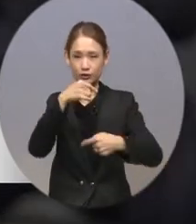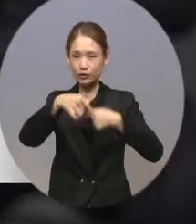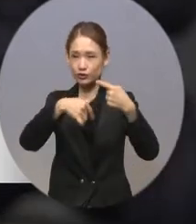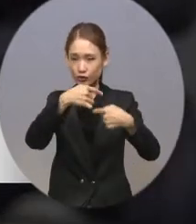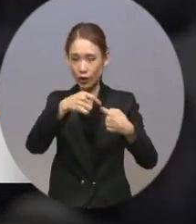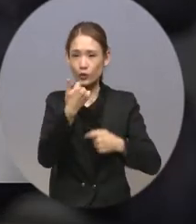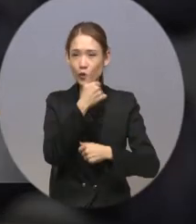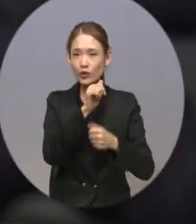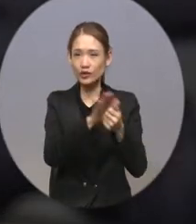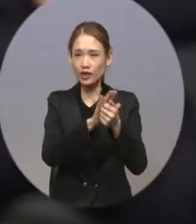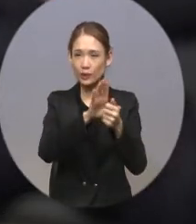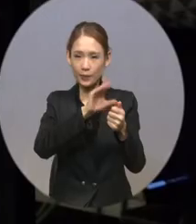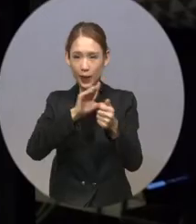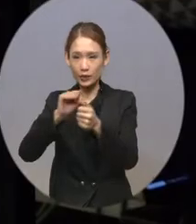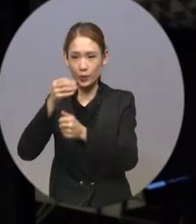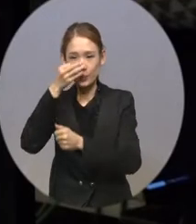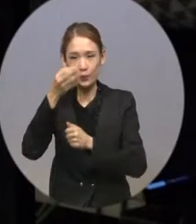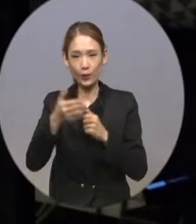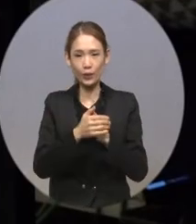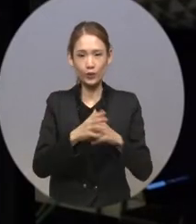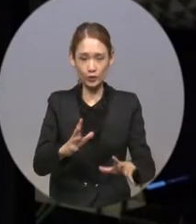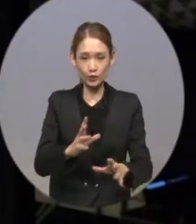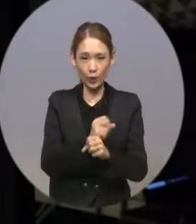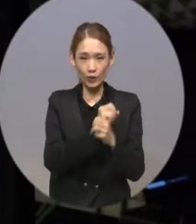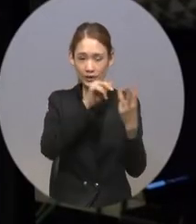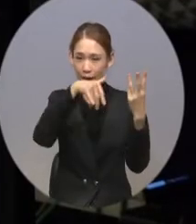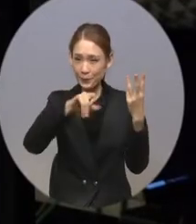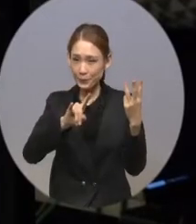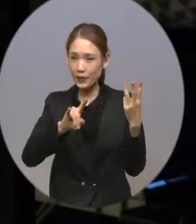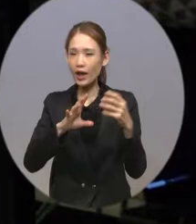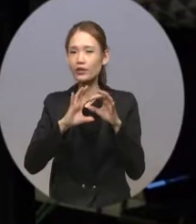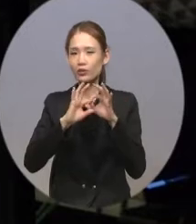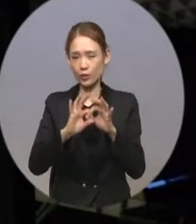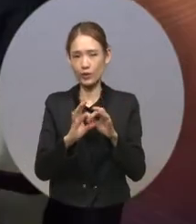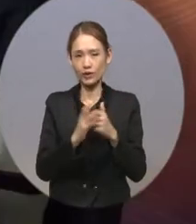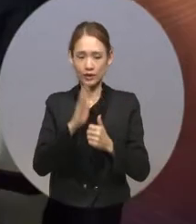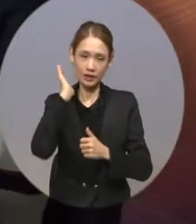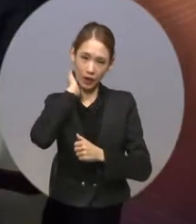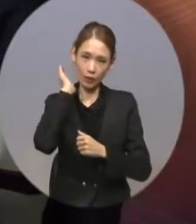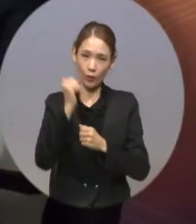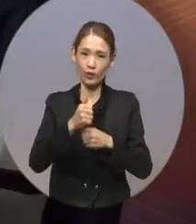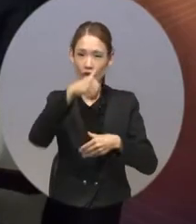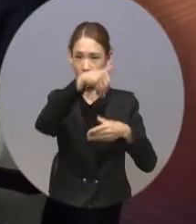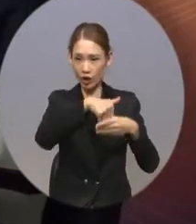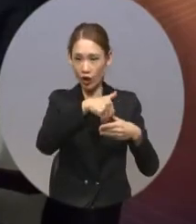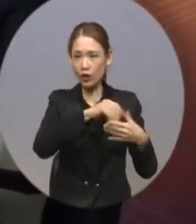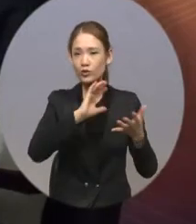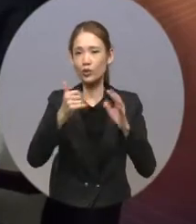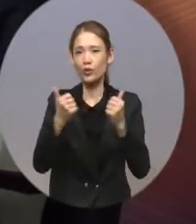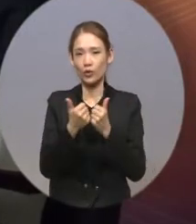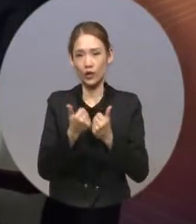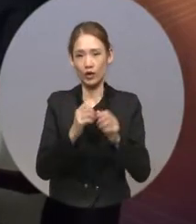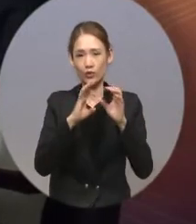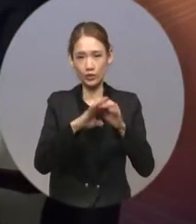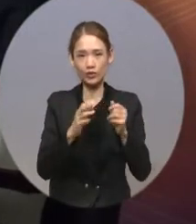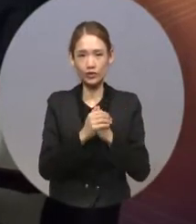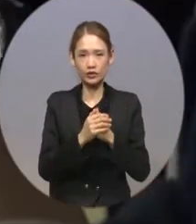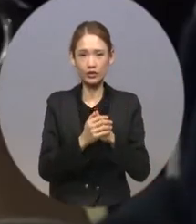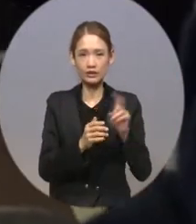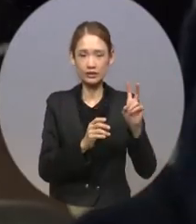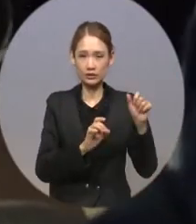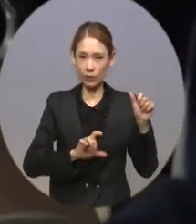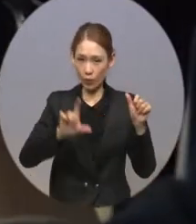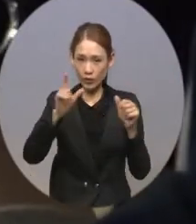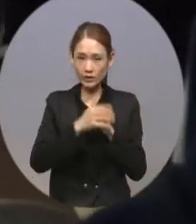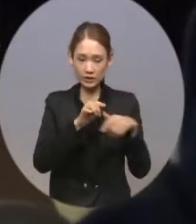방송됐습니다. 총 3차에 걸쳐 진행되는 이번 대선 후보자 토론회에서 복지TV는 지난달 25일